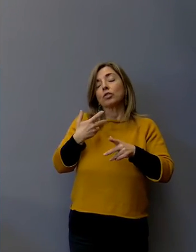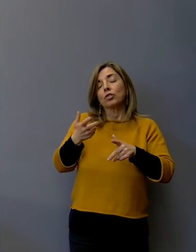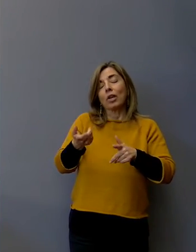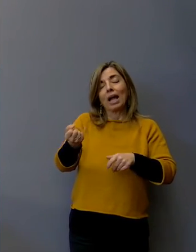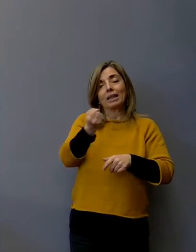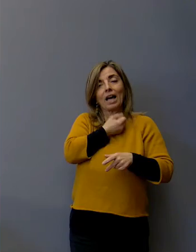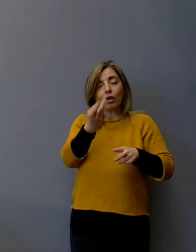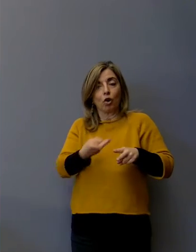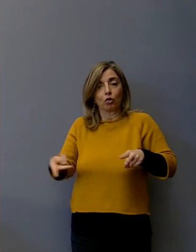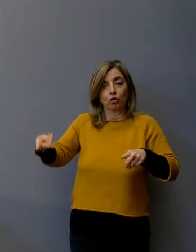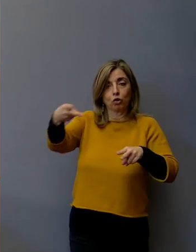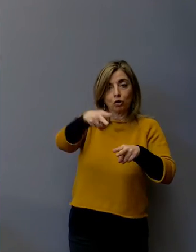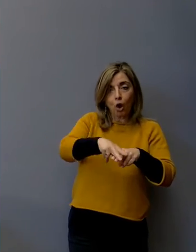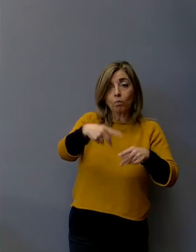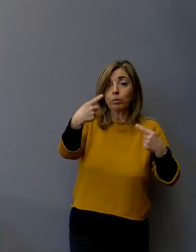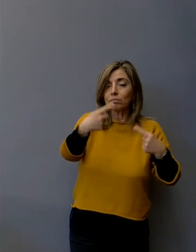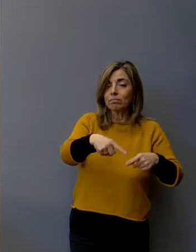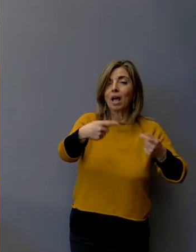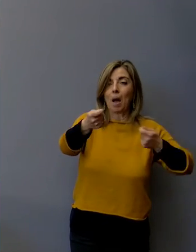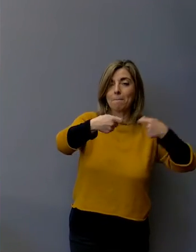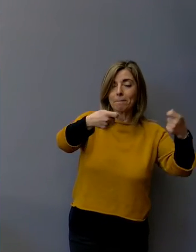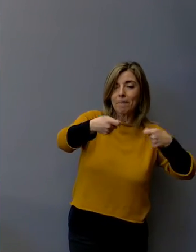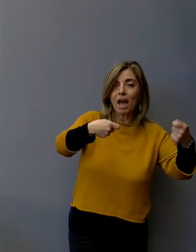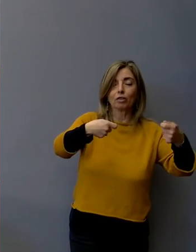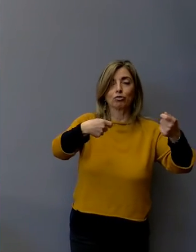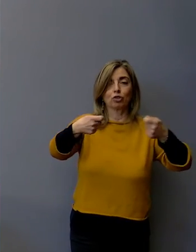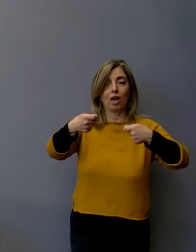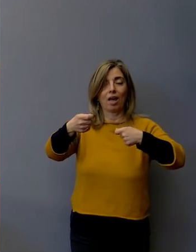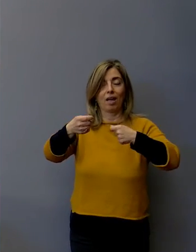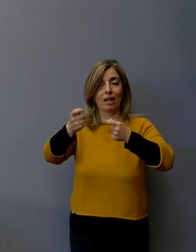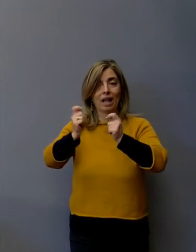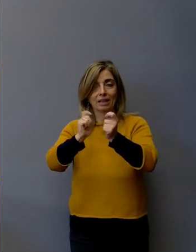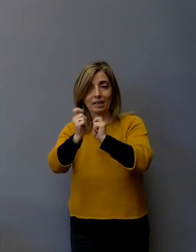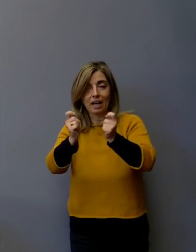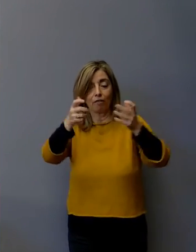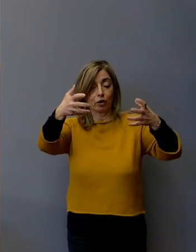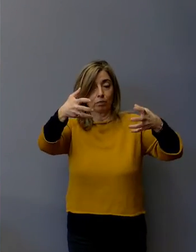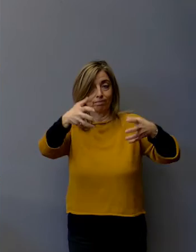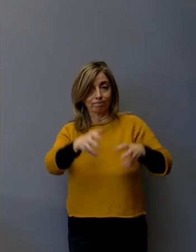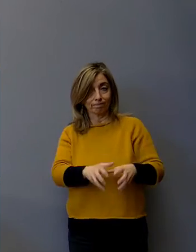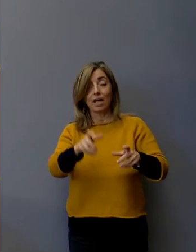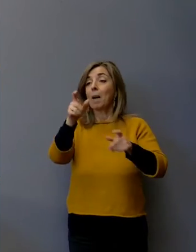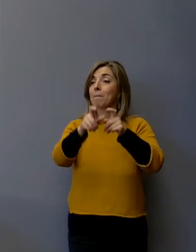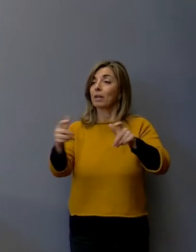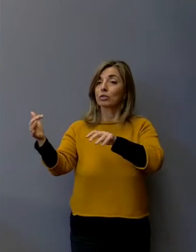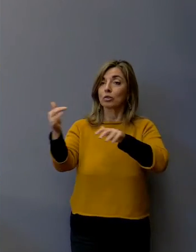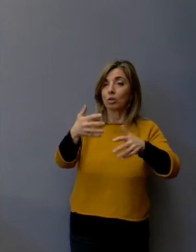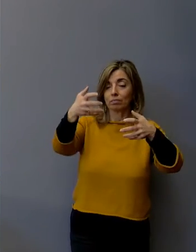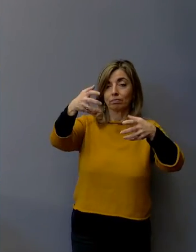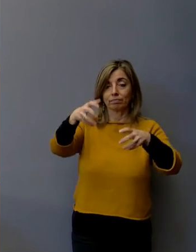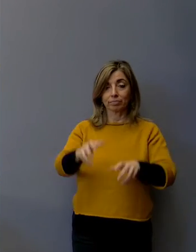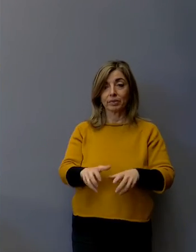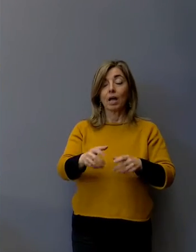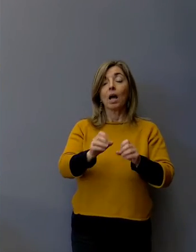calo dei traffici delle merci e della mobilità delle persone la pandemia cambia tutto cambia per sempre e se nel bilancio vediamo un